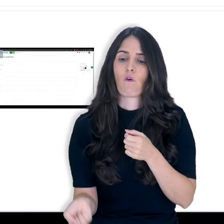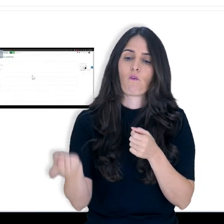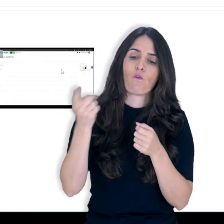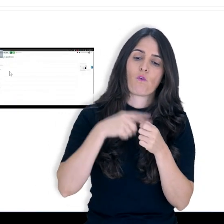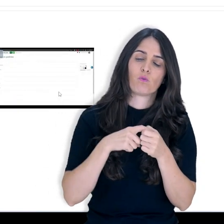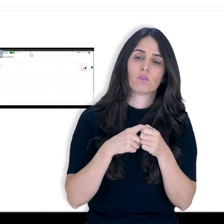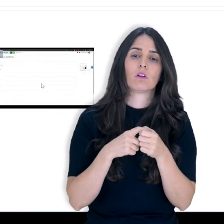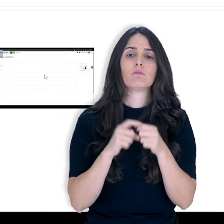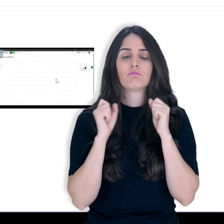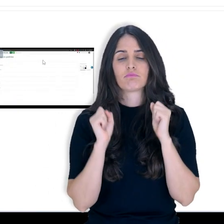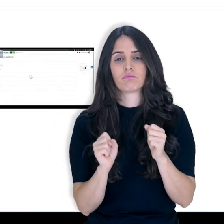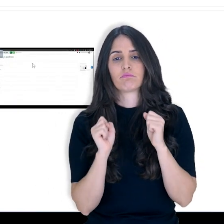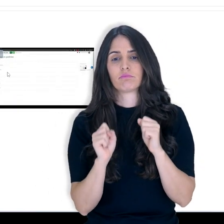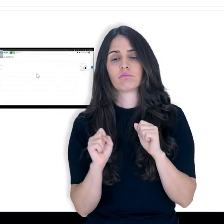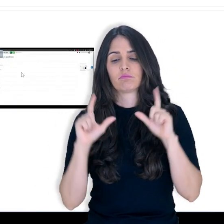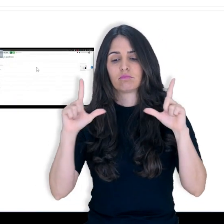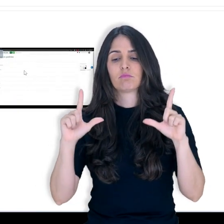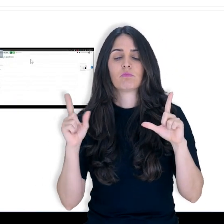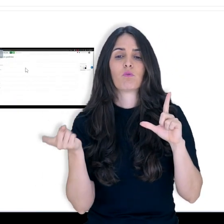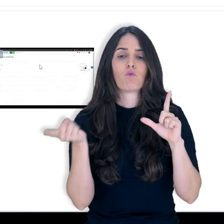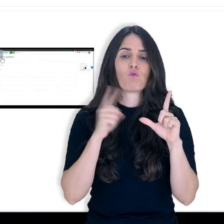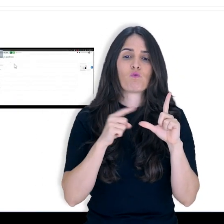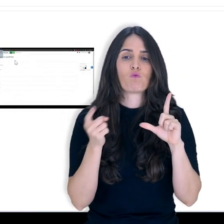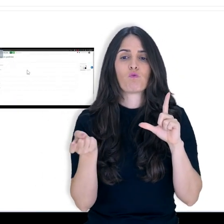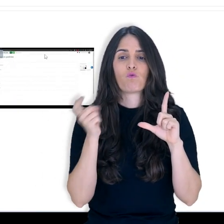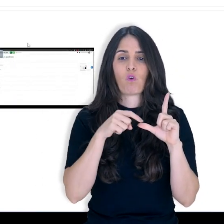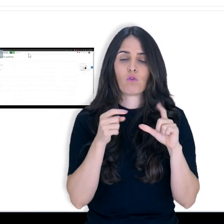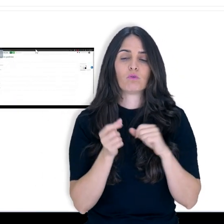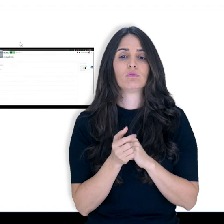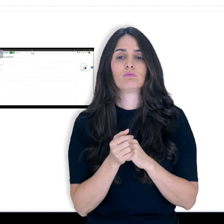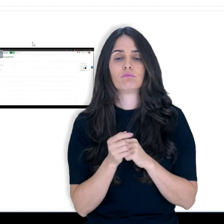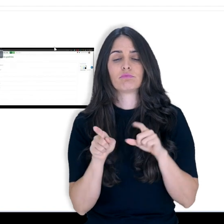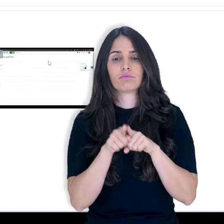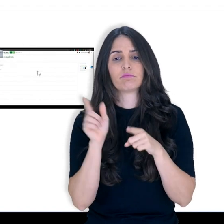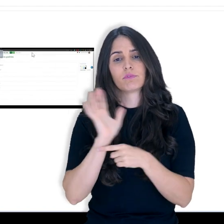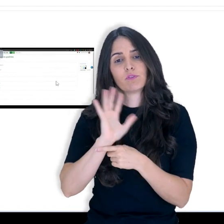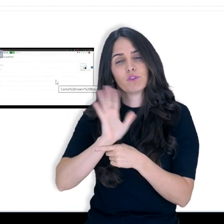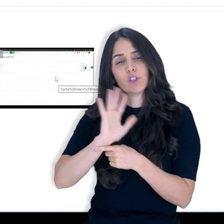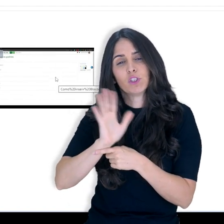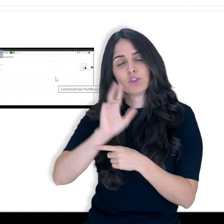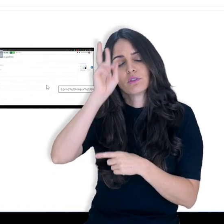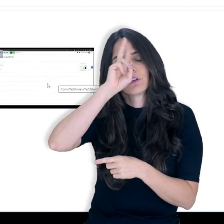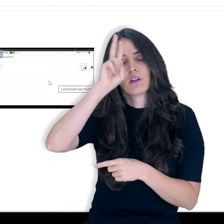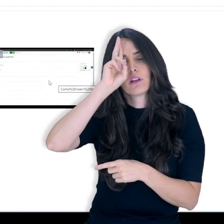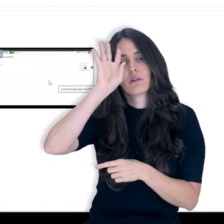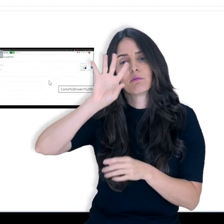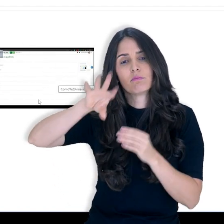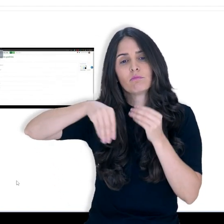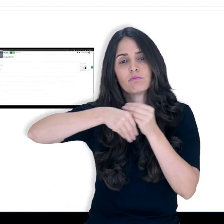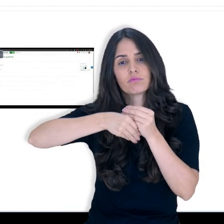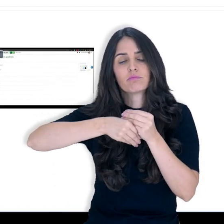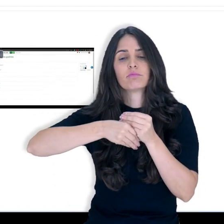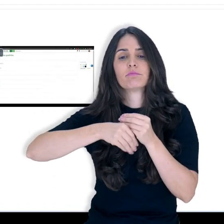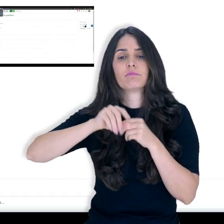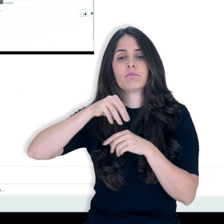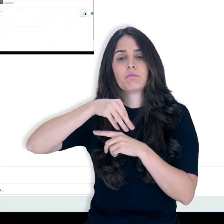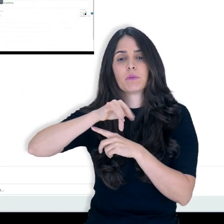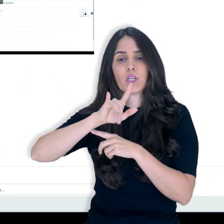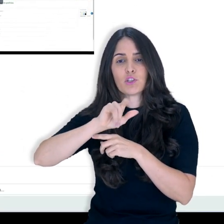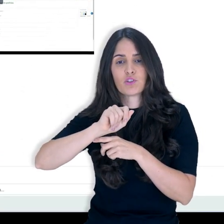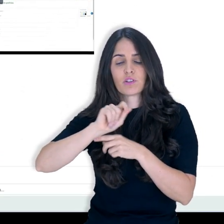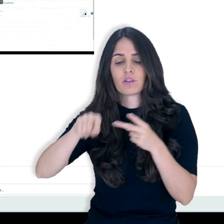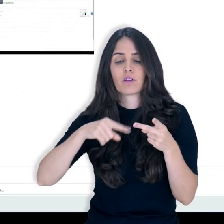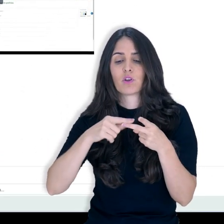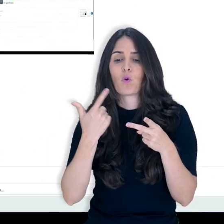na setinha para voltar aqui eu tenho o vídeo que foi inserido na forma de inserção de mídia e aqui